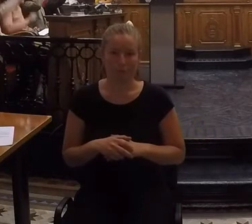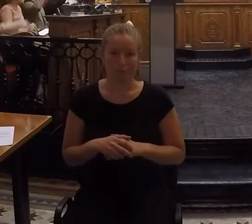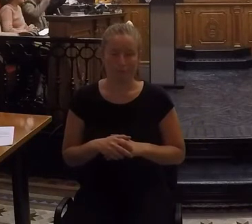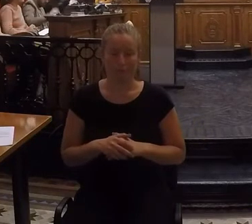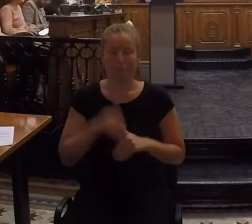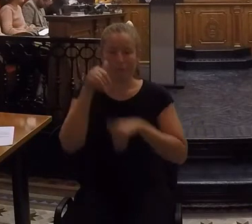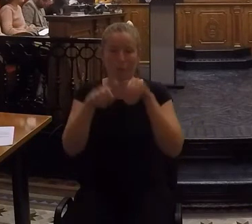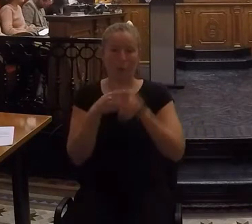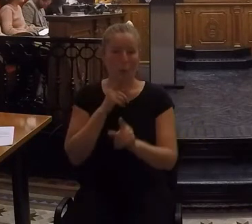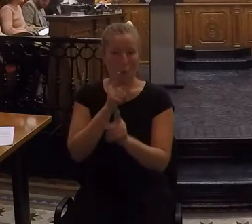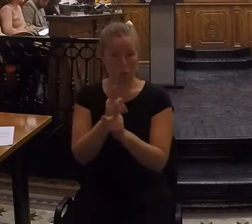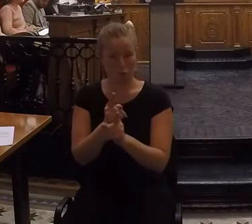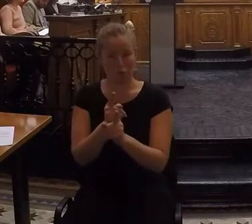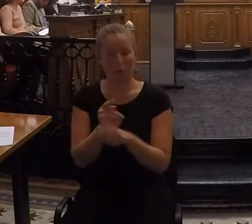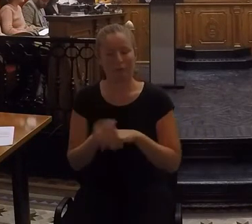¿Votos en contra?